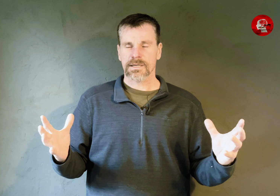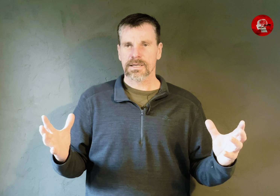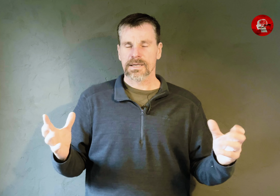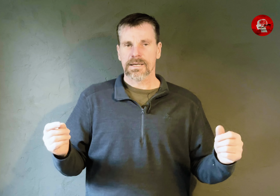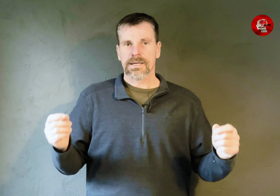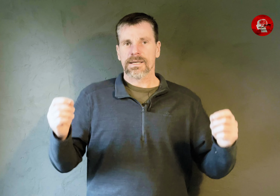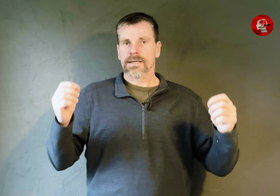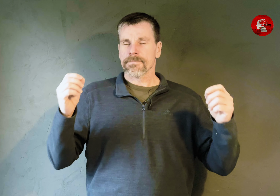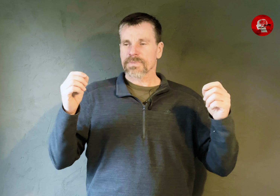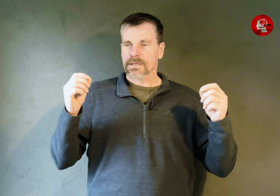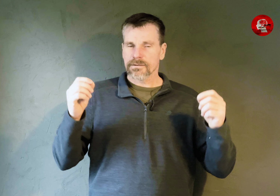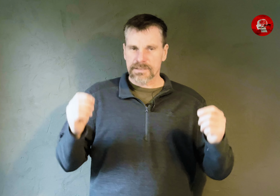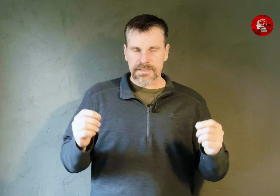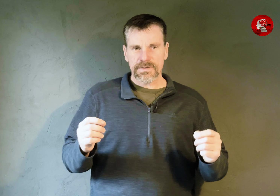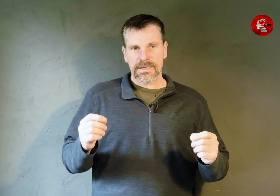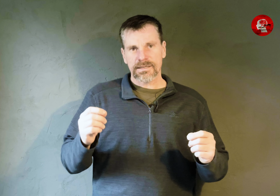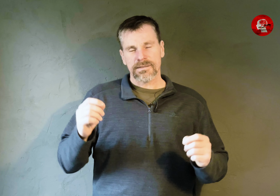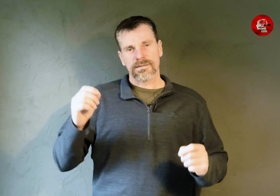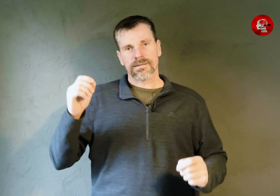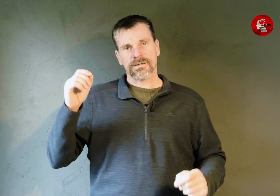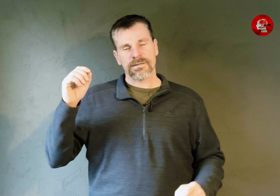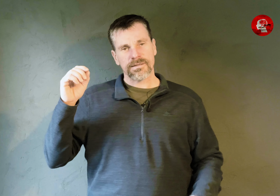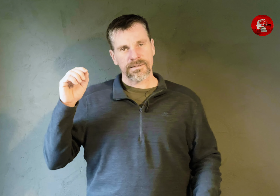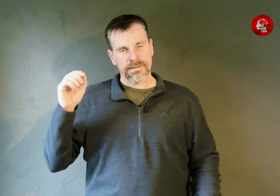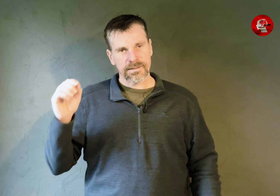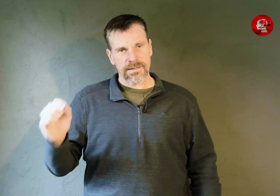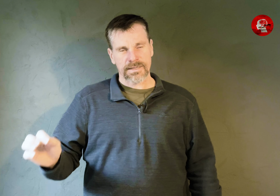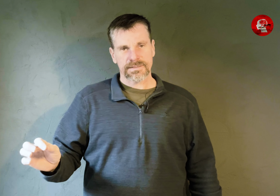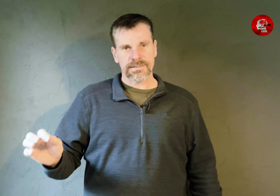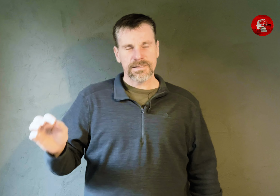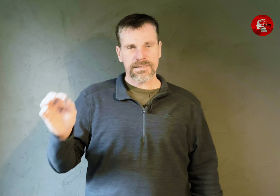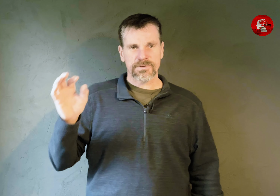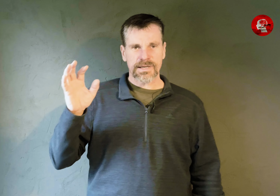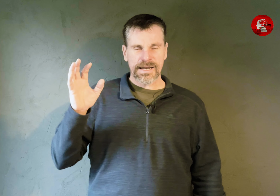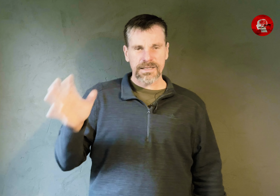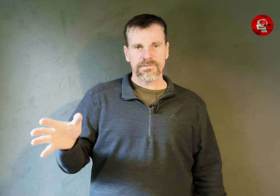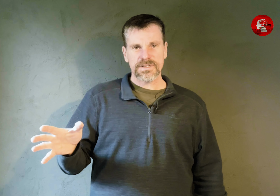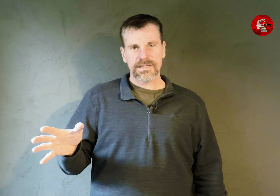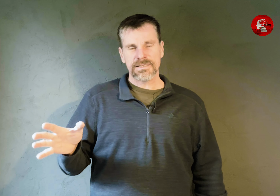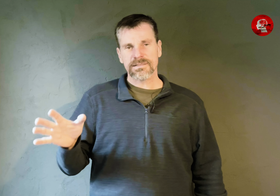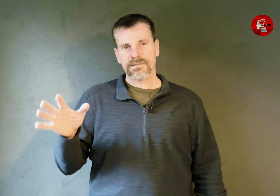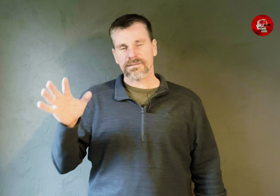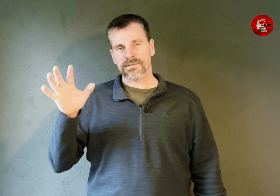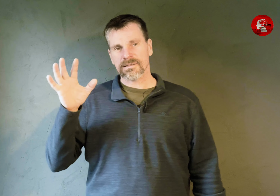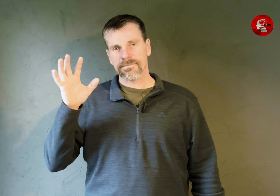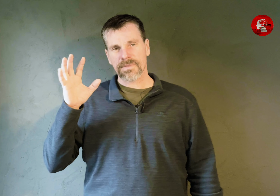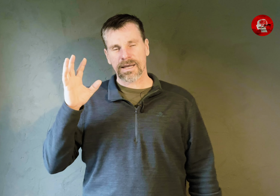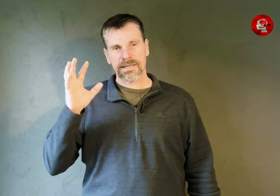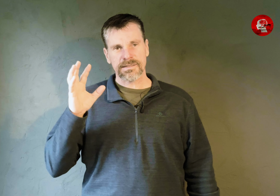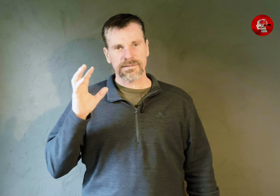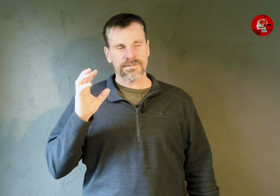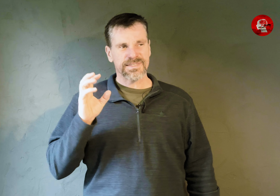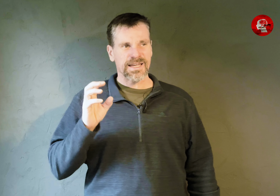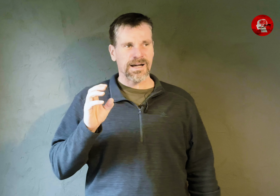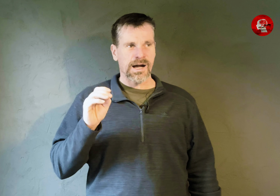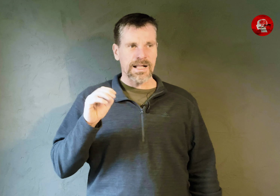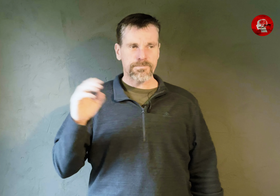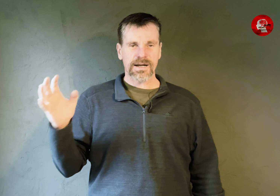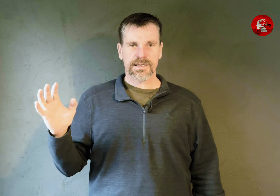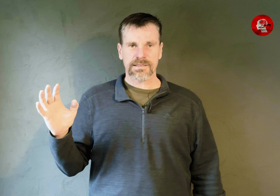und deswegen hat stil jetzt mit anderen winkeln eine sehr haltbare kette